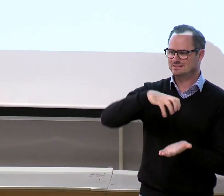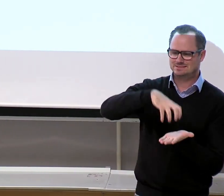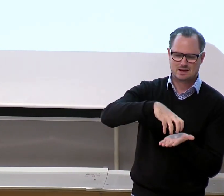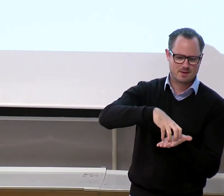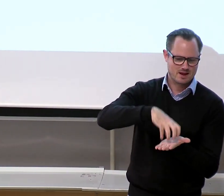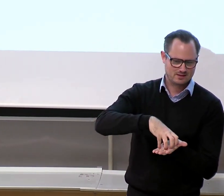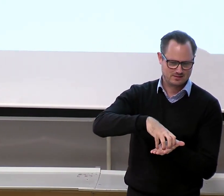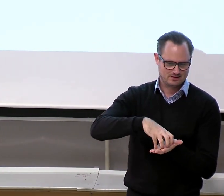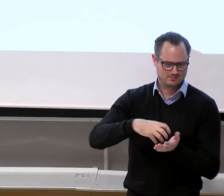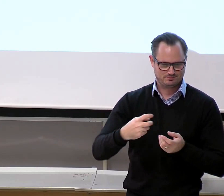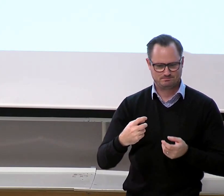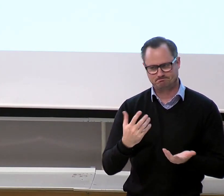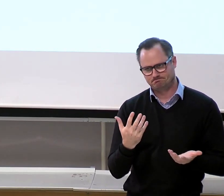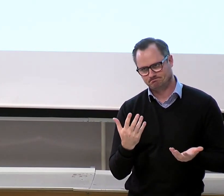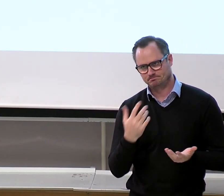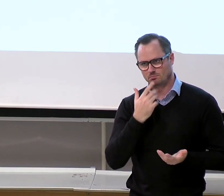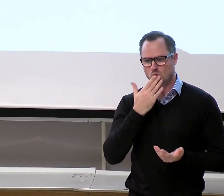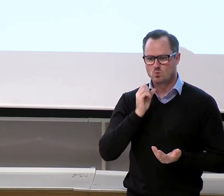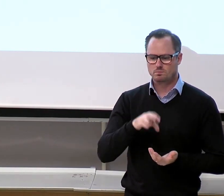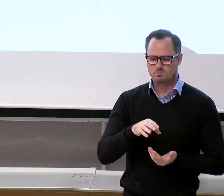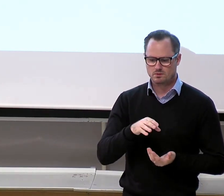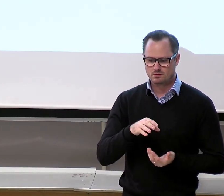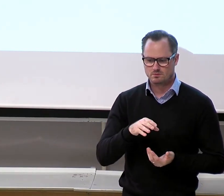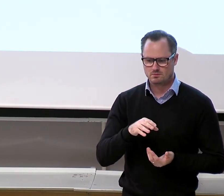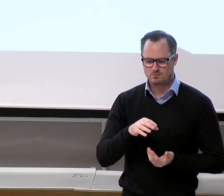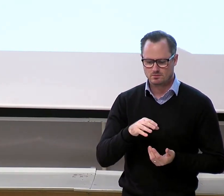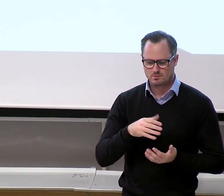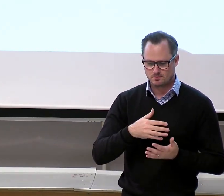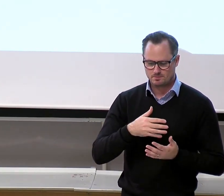fall. Men sedan så hur det ser ut